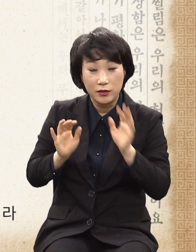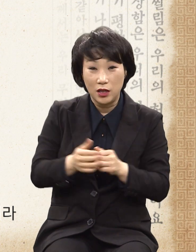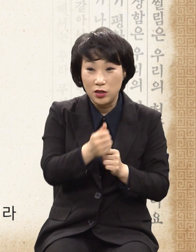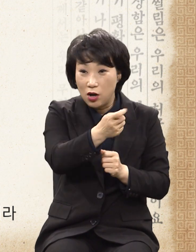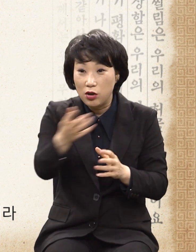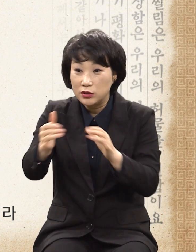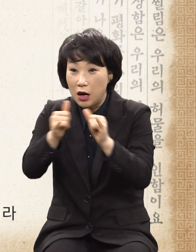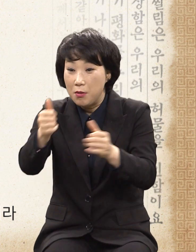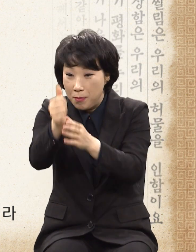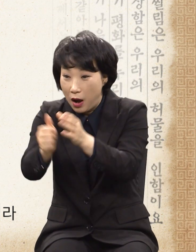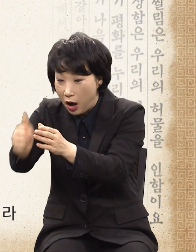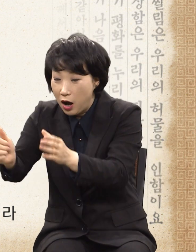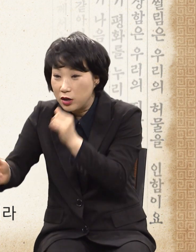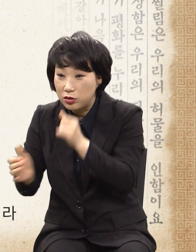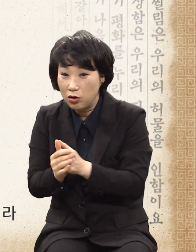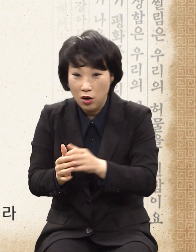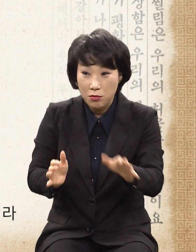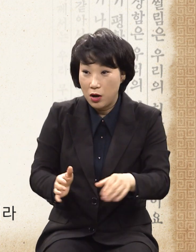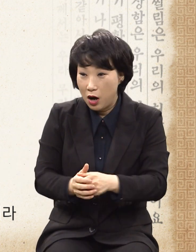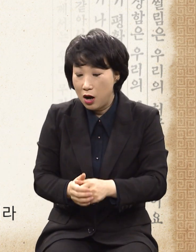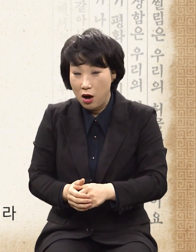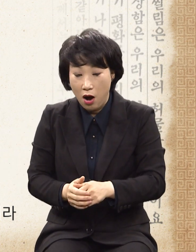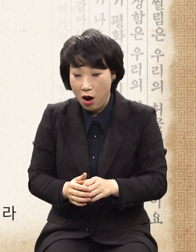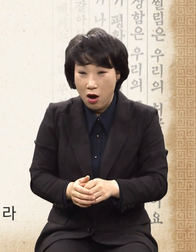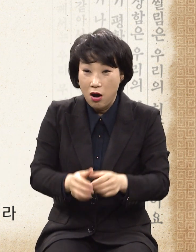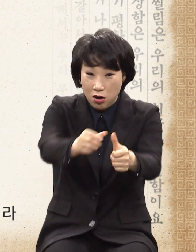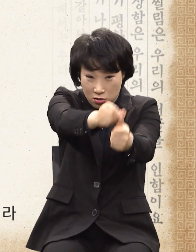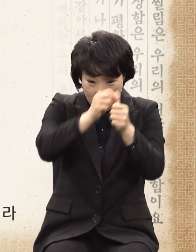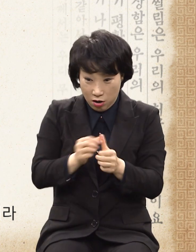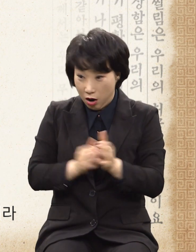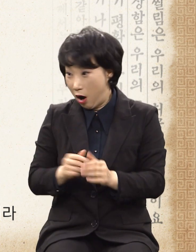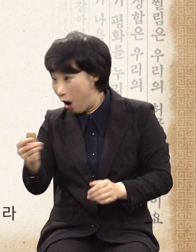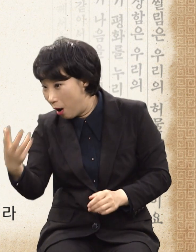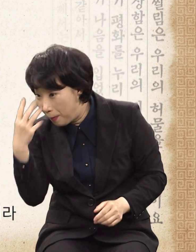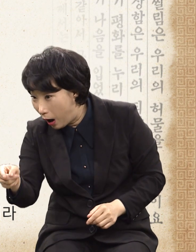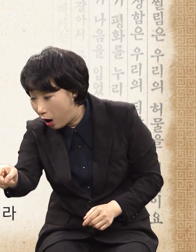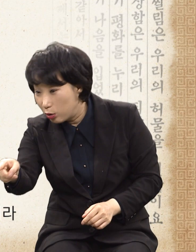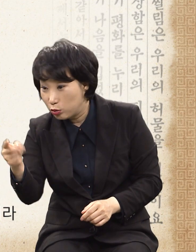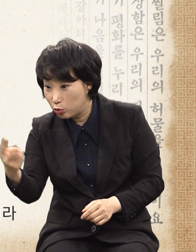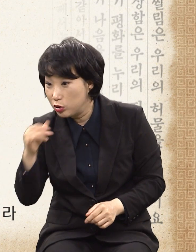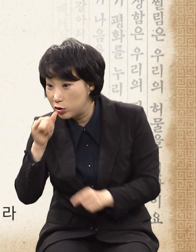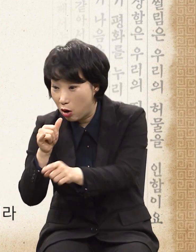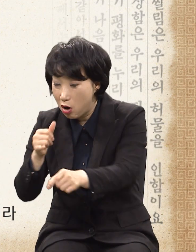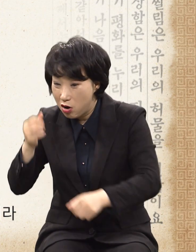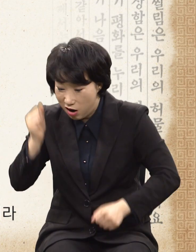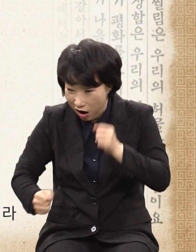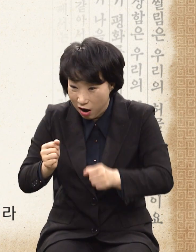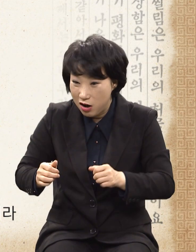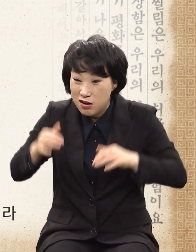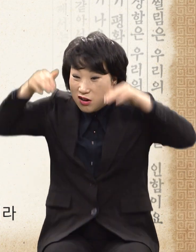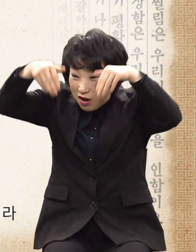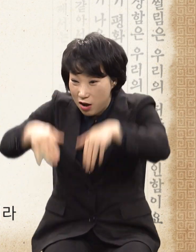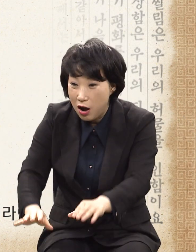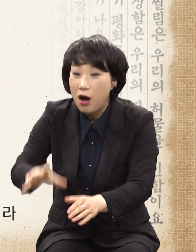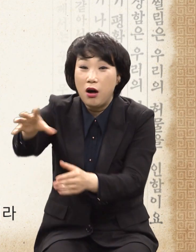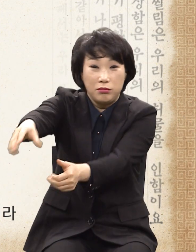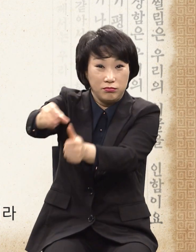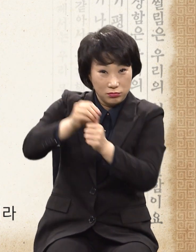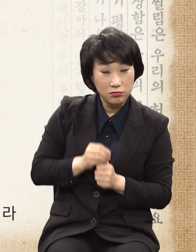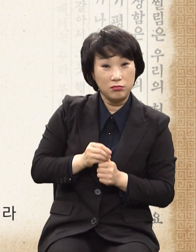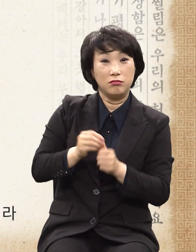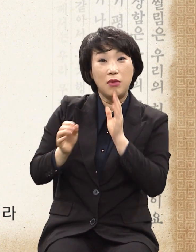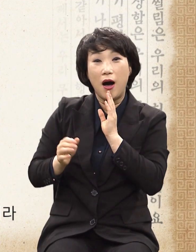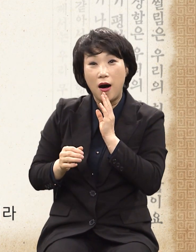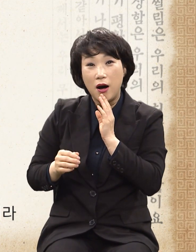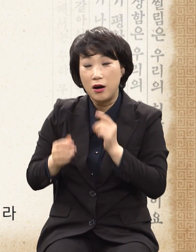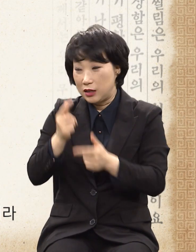순간부터 나오는 걸로 끝나고서 저 사람들도 건져야 되는데, 저 사람들도 건져야 돼. 나와서 툭툭 들고 나무라도 던지고